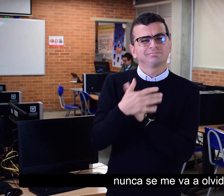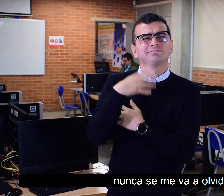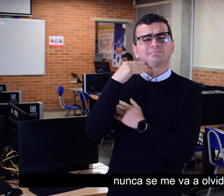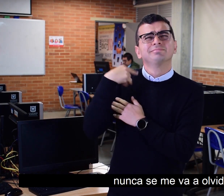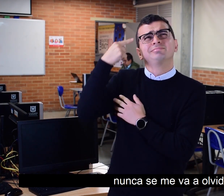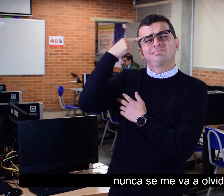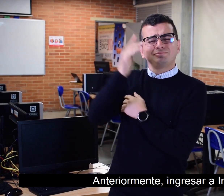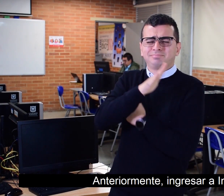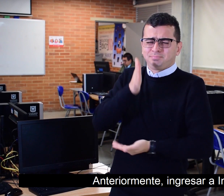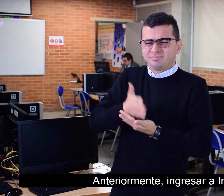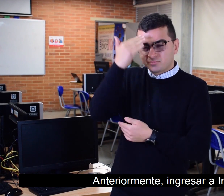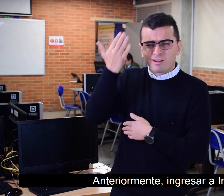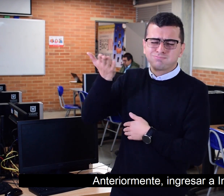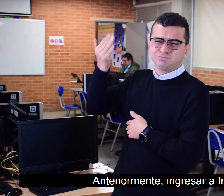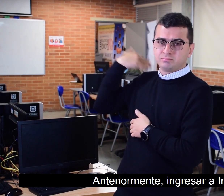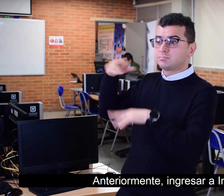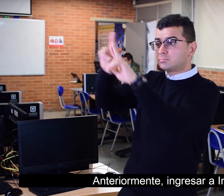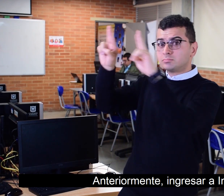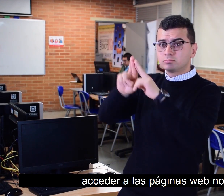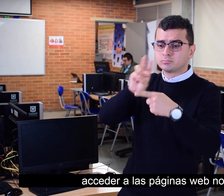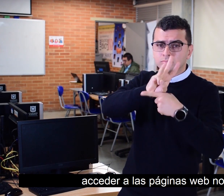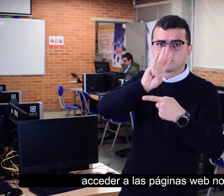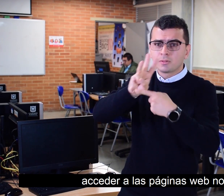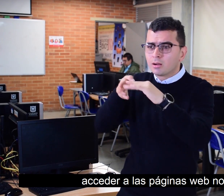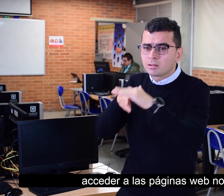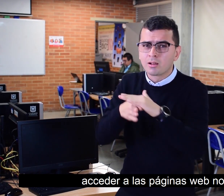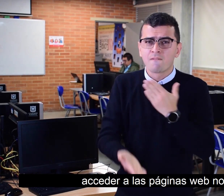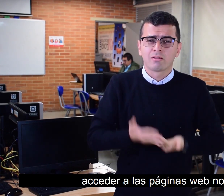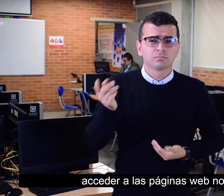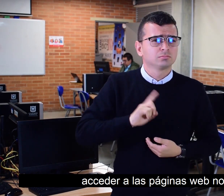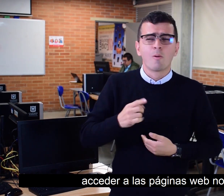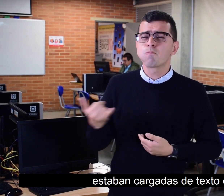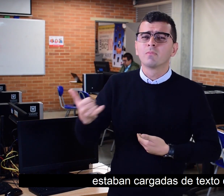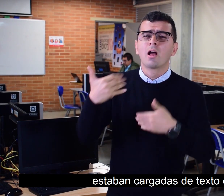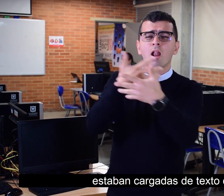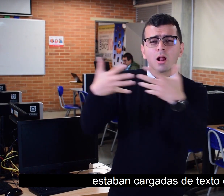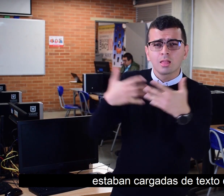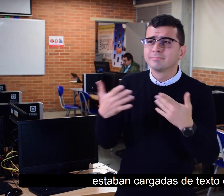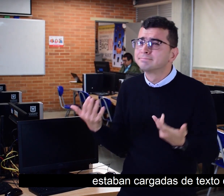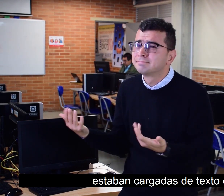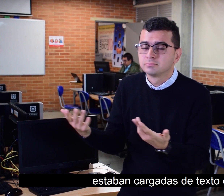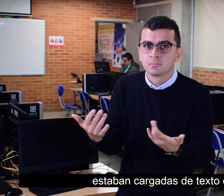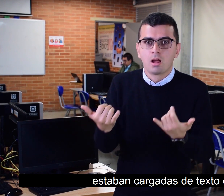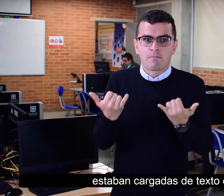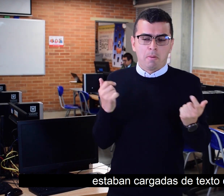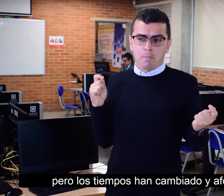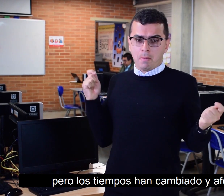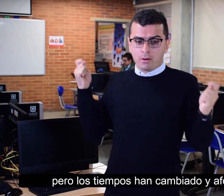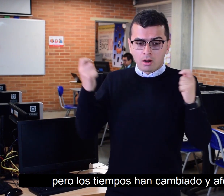se me va a olvidar. Anteriormente, ingresar a internet, acceder a las páginas web no era fácil, estaban cargadas de texto escrito. Pero los tiempos